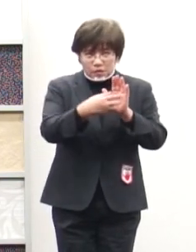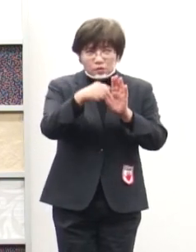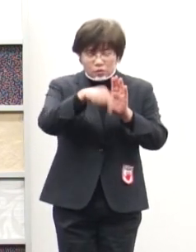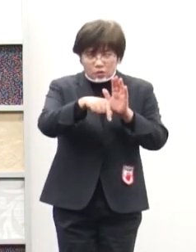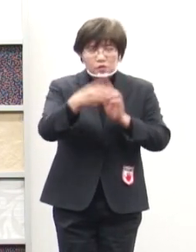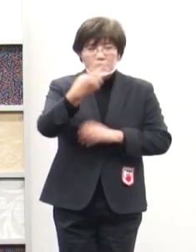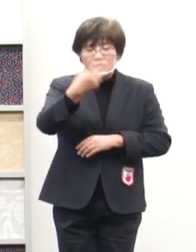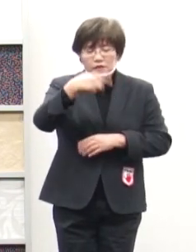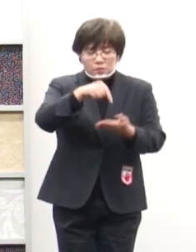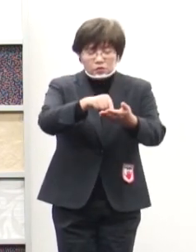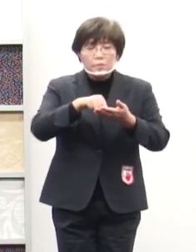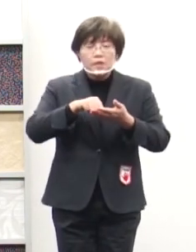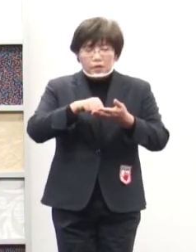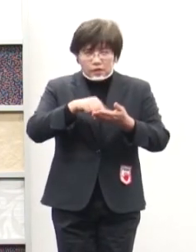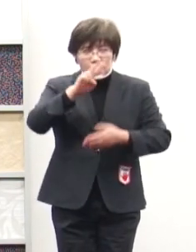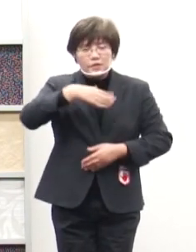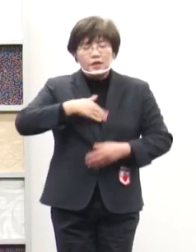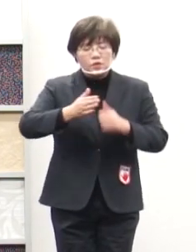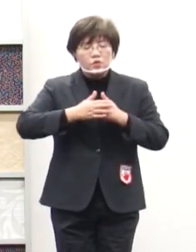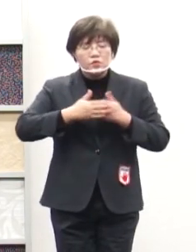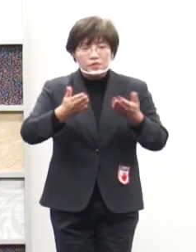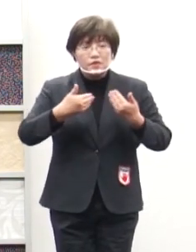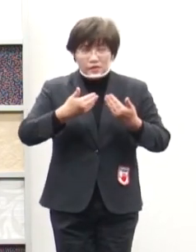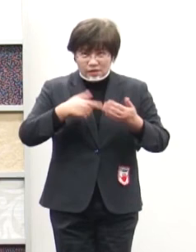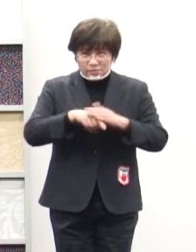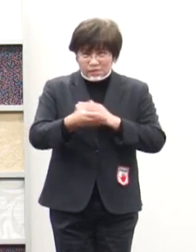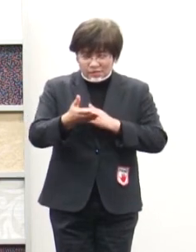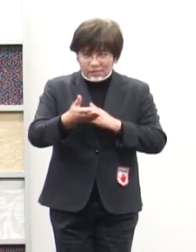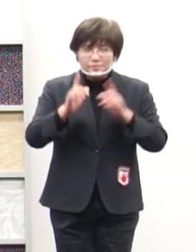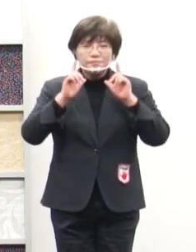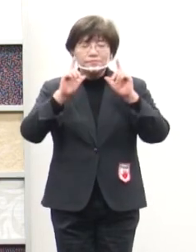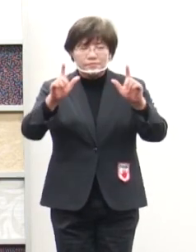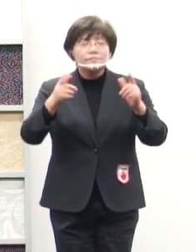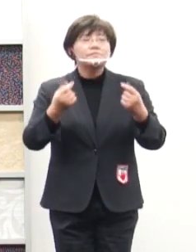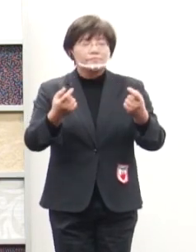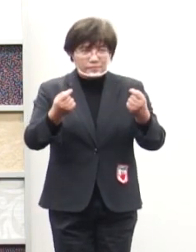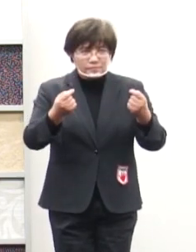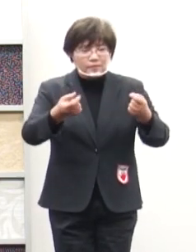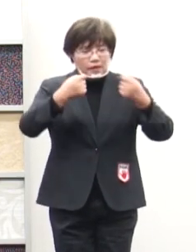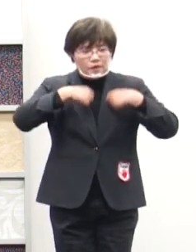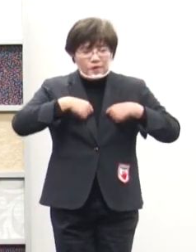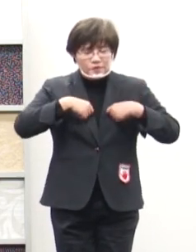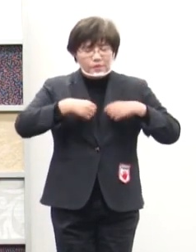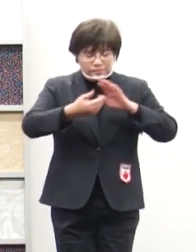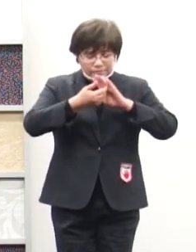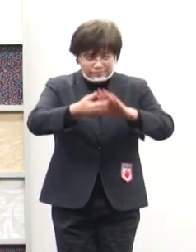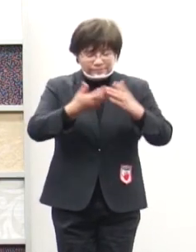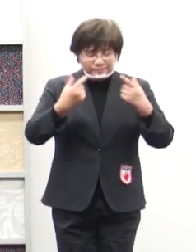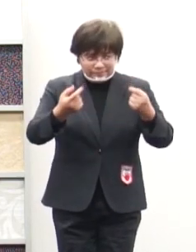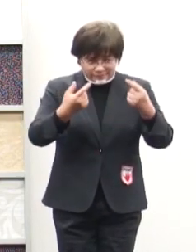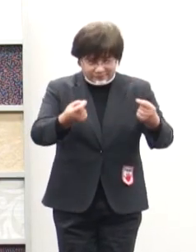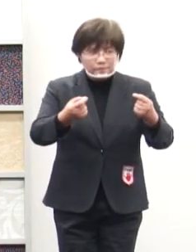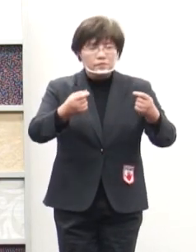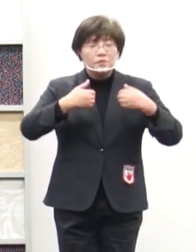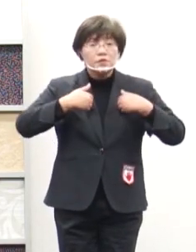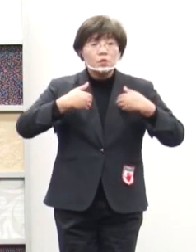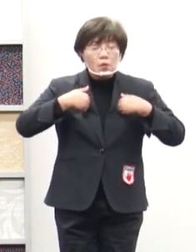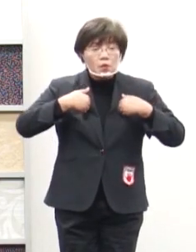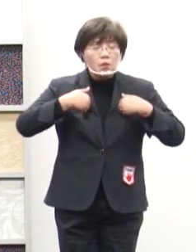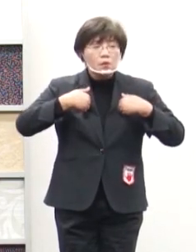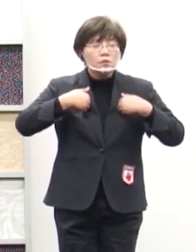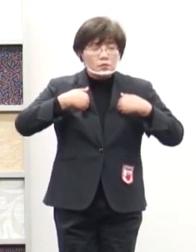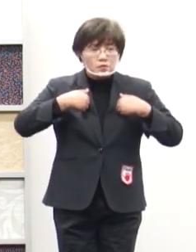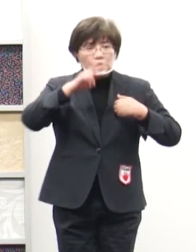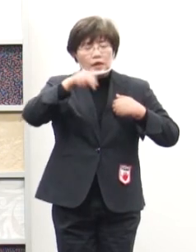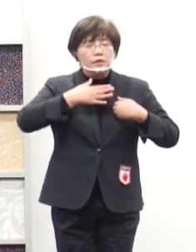はい、まあ、いずれの形にしてもですね、感染防止対策をやることが 必要だというご理解が広ま